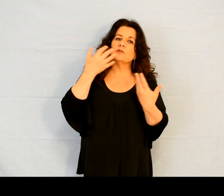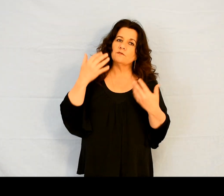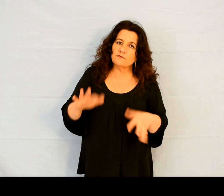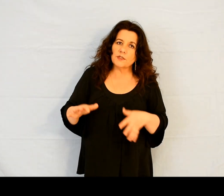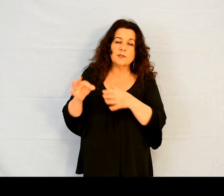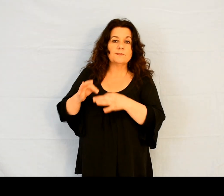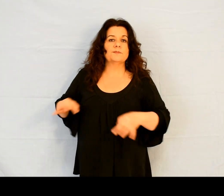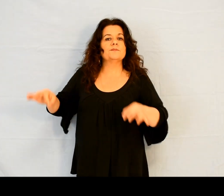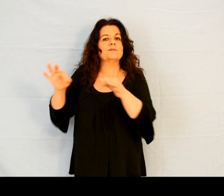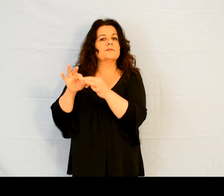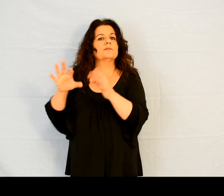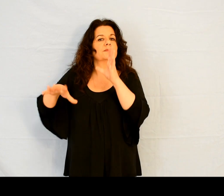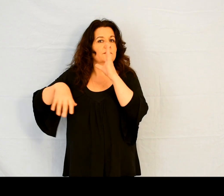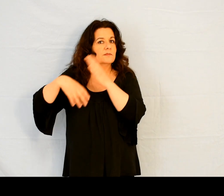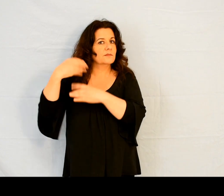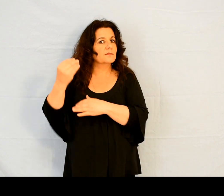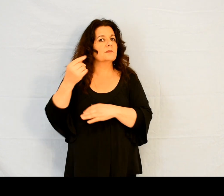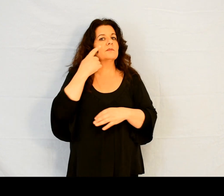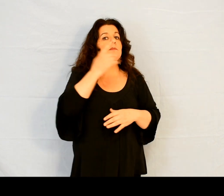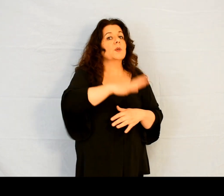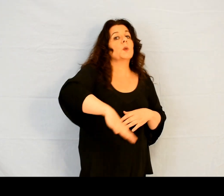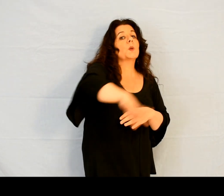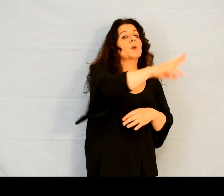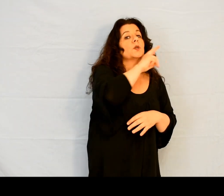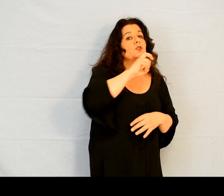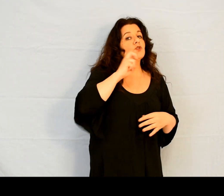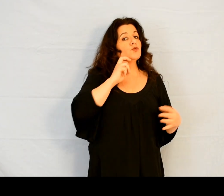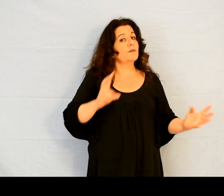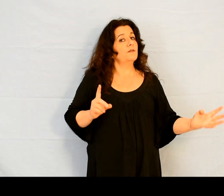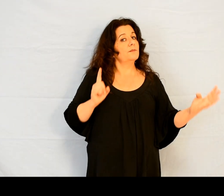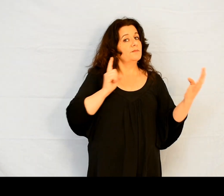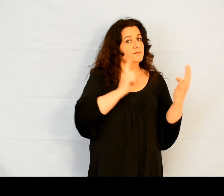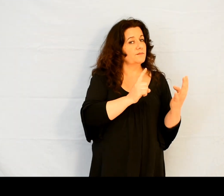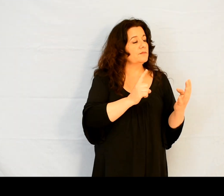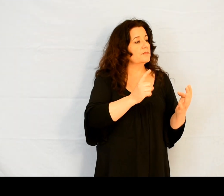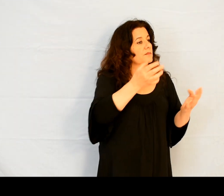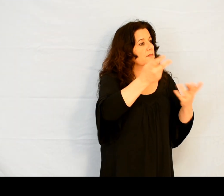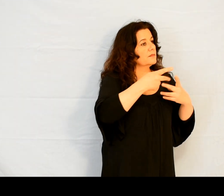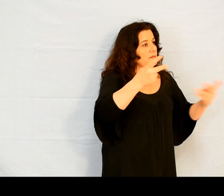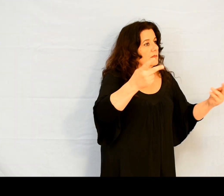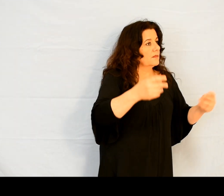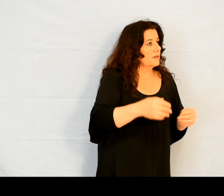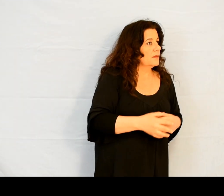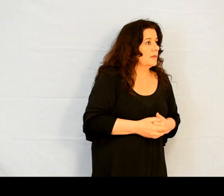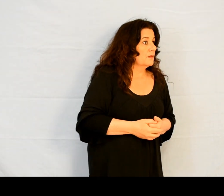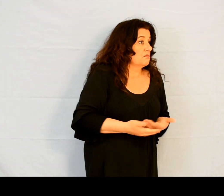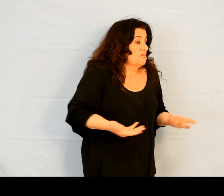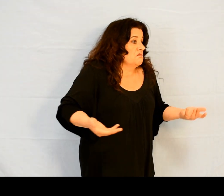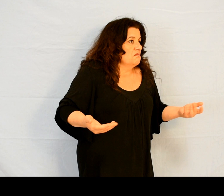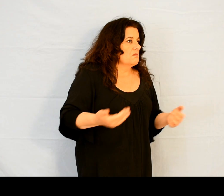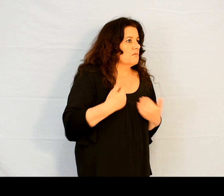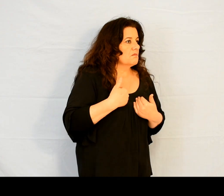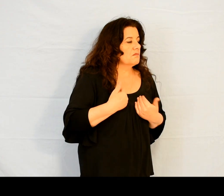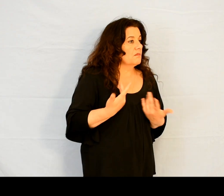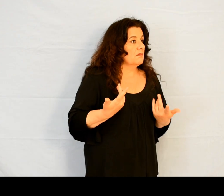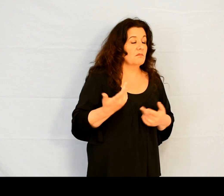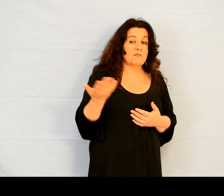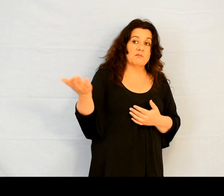la rencontre des Juifs, et il leur déclara « Moi, je ne trouve en